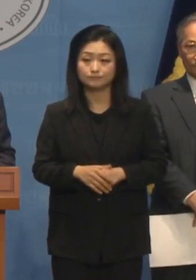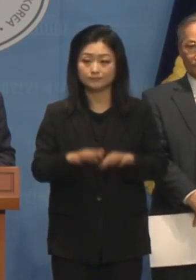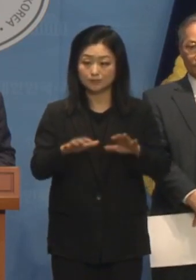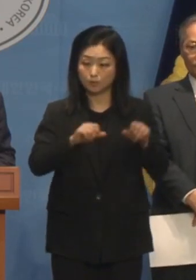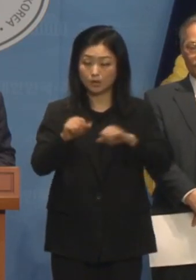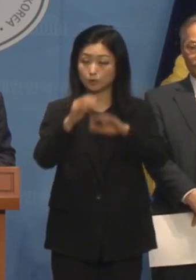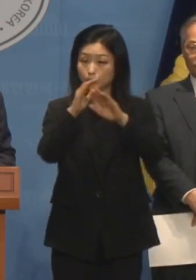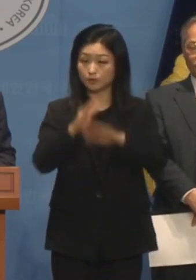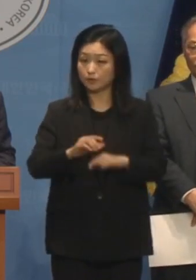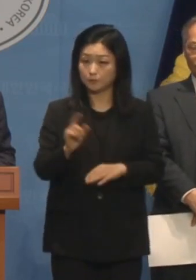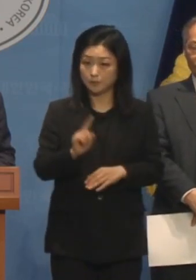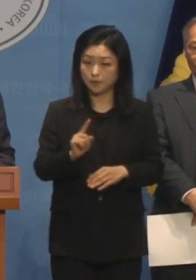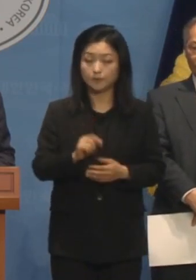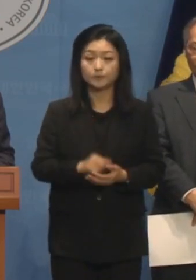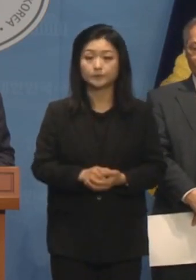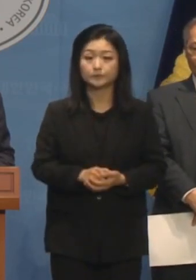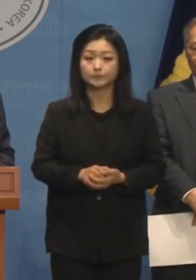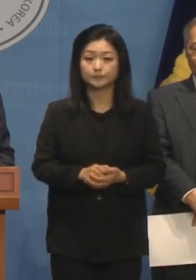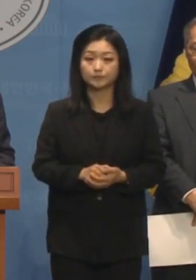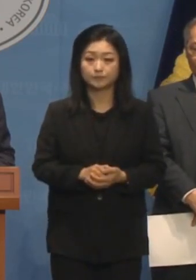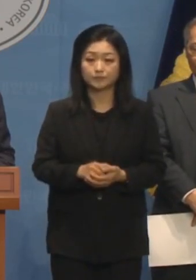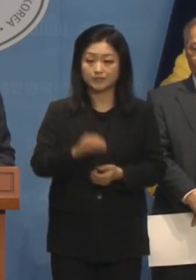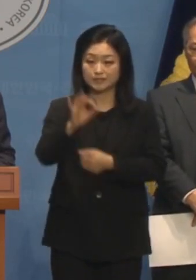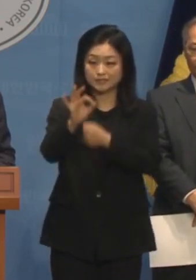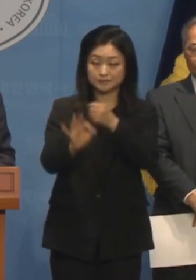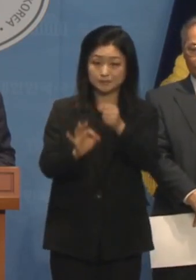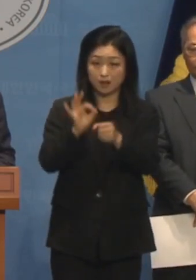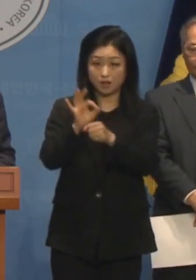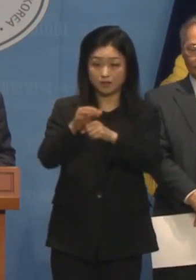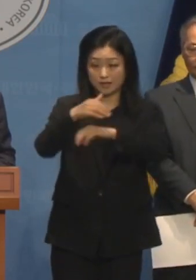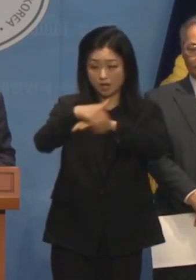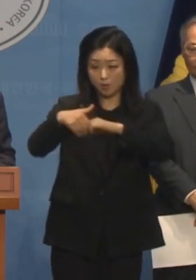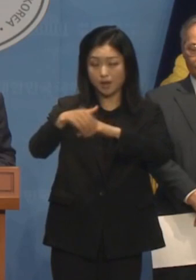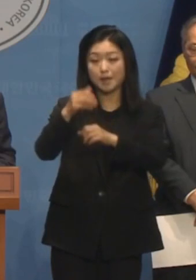활동 내용이 중장기 발전